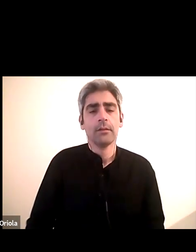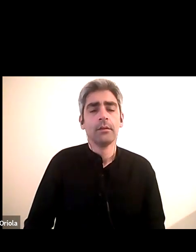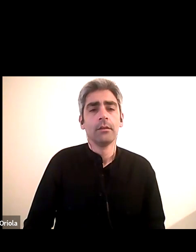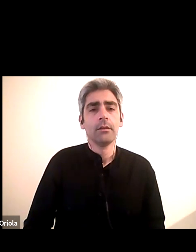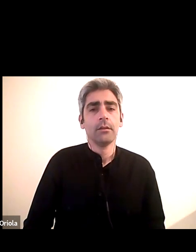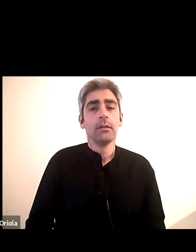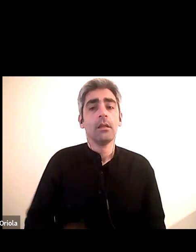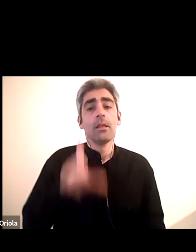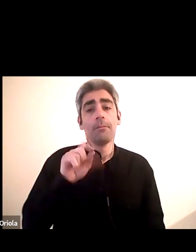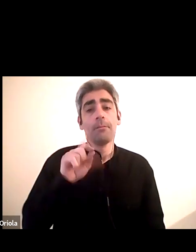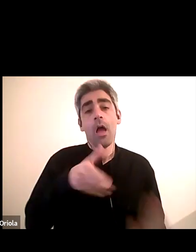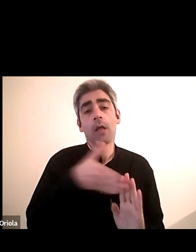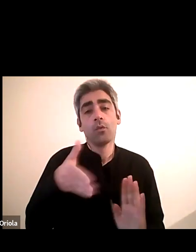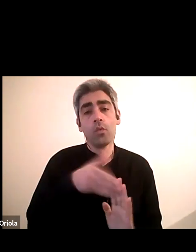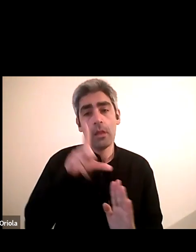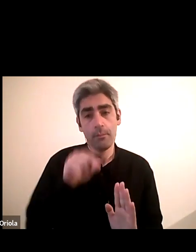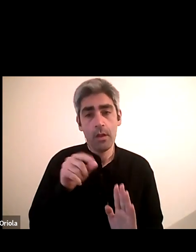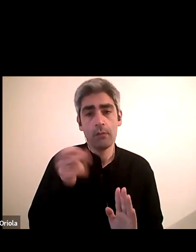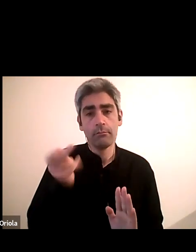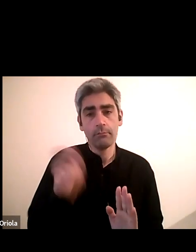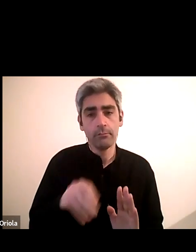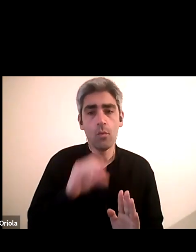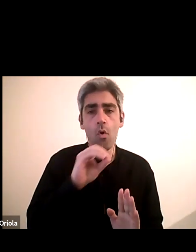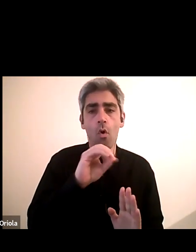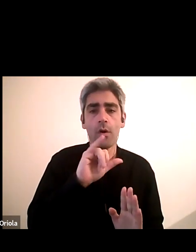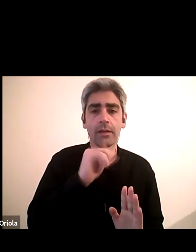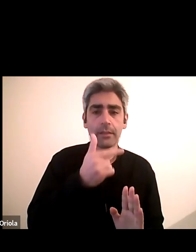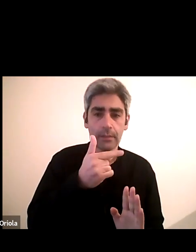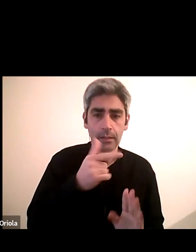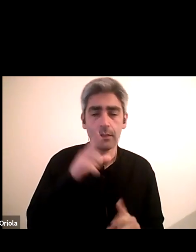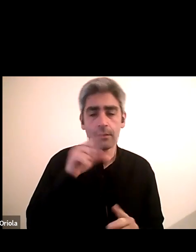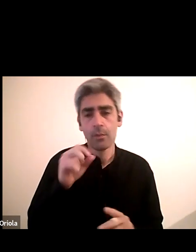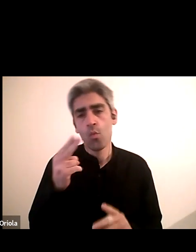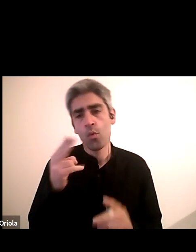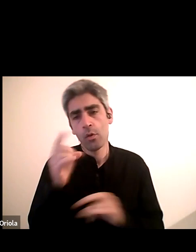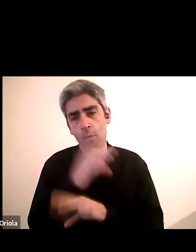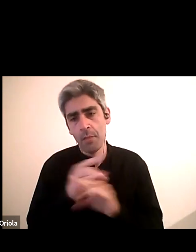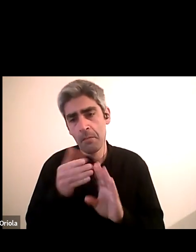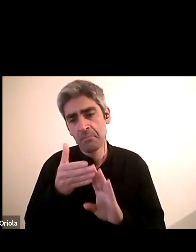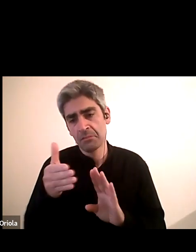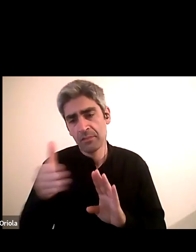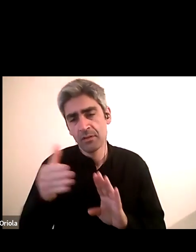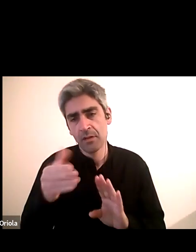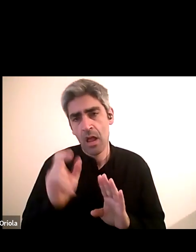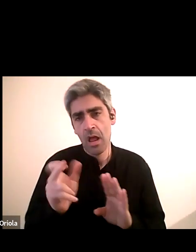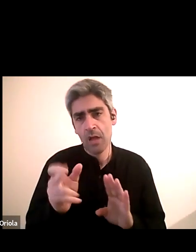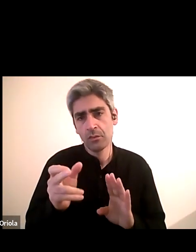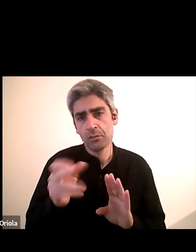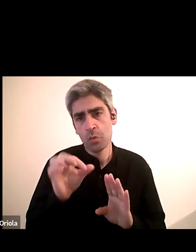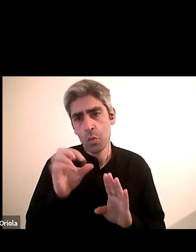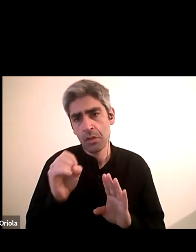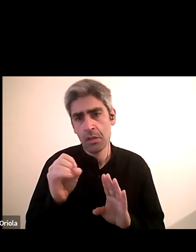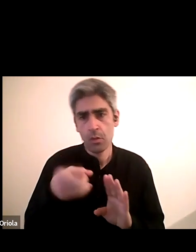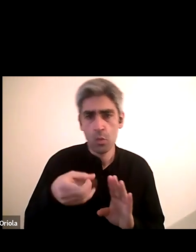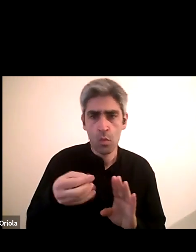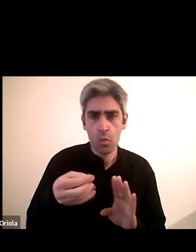É também nesta altura que quer a OIT, quer a União Europeia, um pouco mais para a frente, enfim, mais para a década de 80,